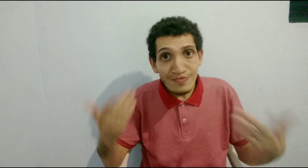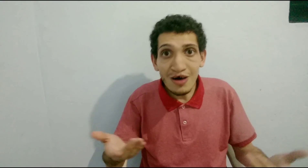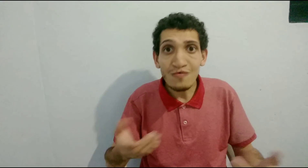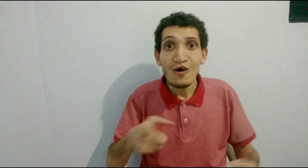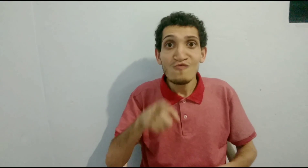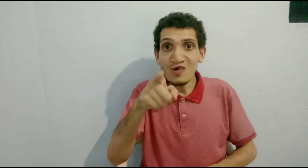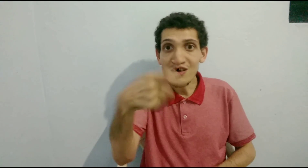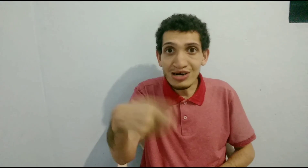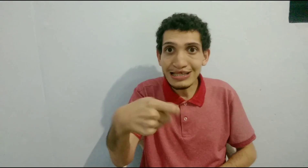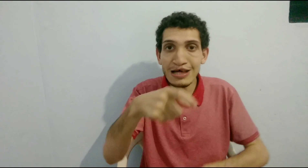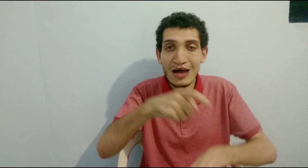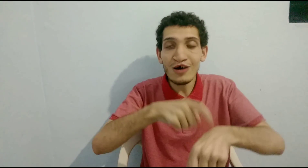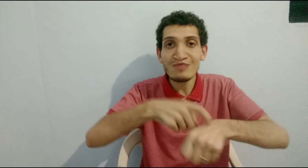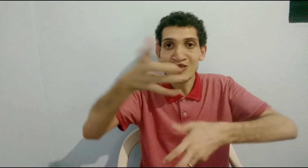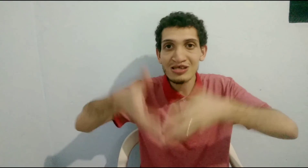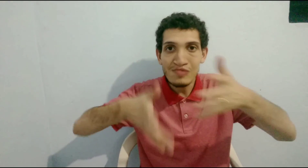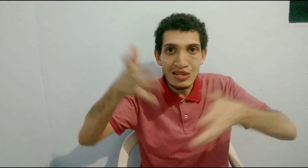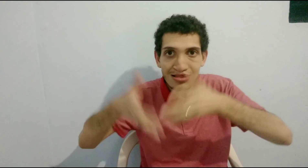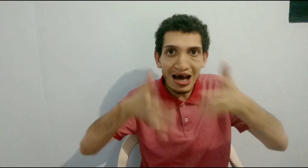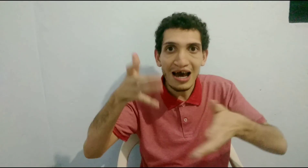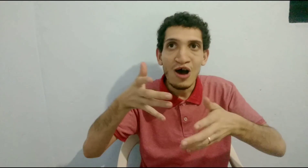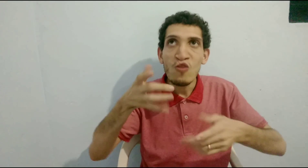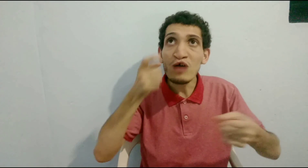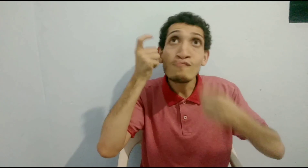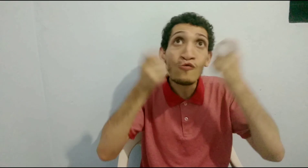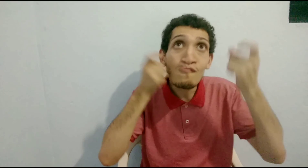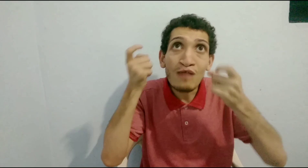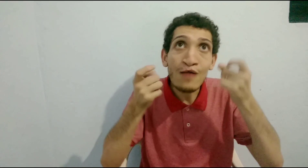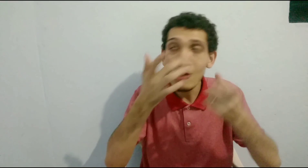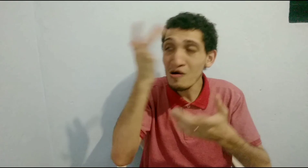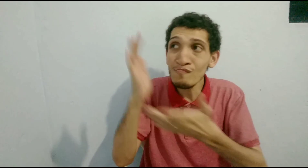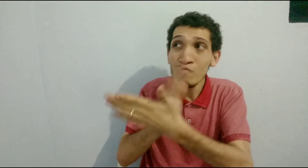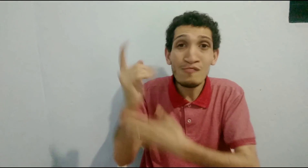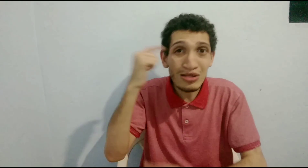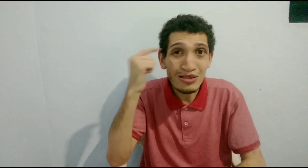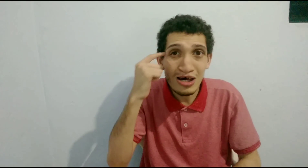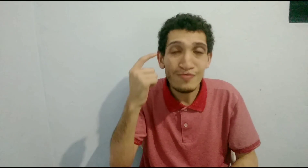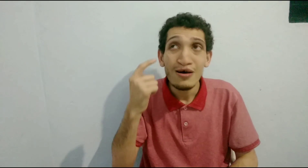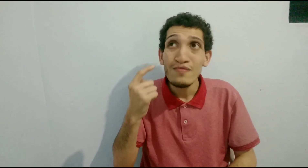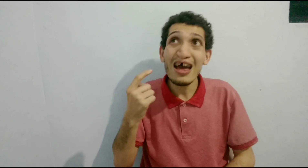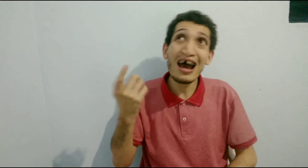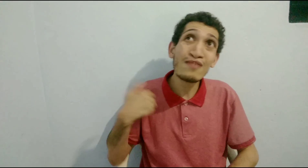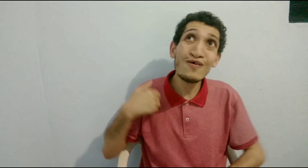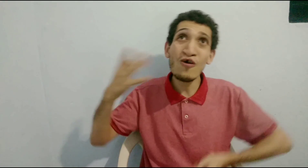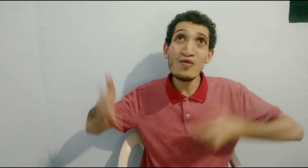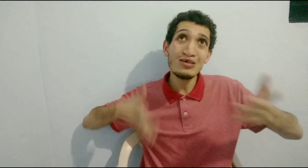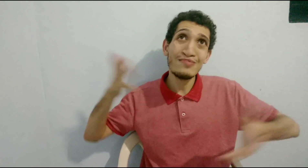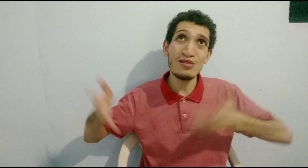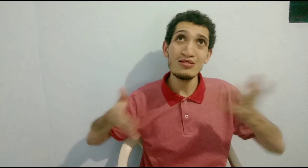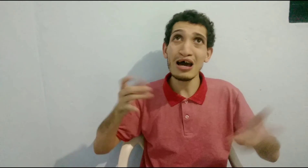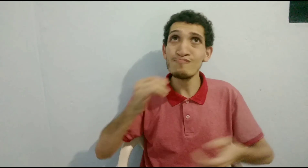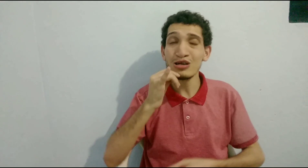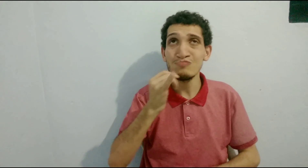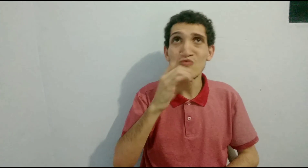Então, você precisa, na hora que você finalizar, não estar preocupado. É uma coisa que eu estou pensando. Ah, então, eu tenho que finalizar, por exemplo,